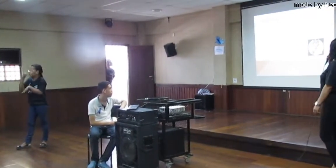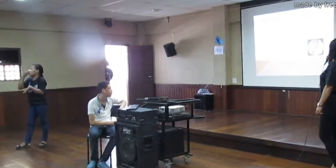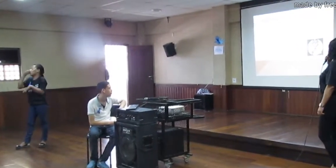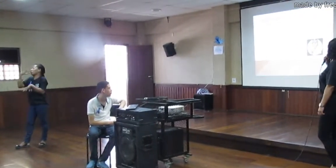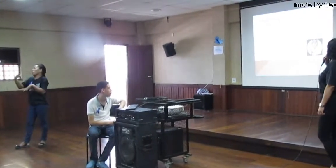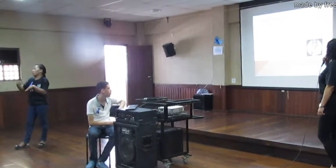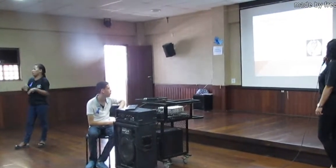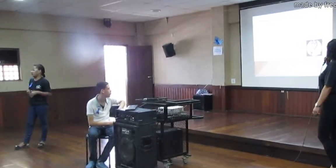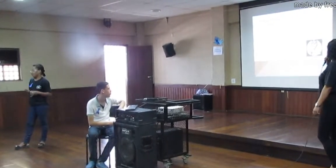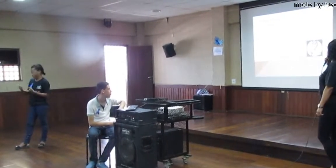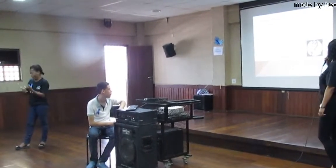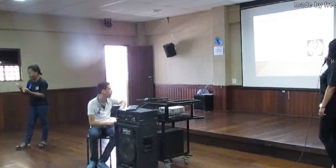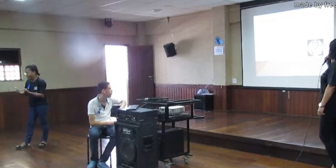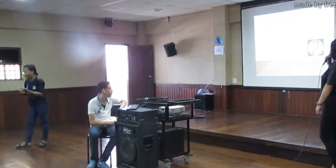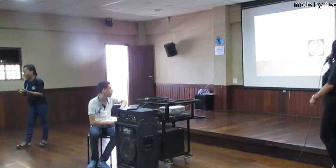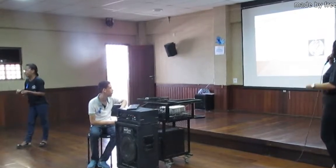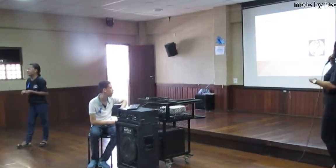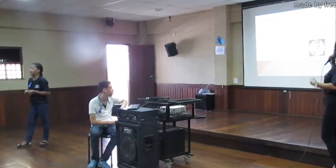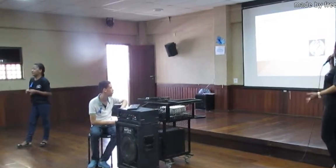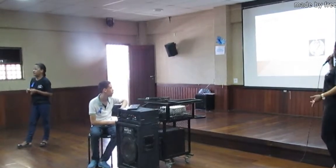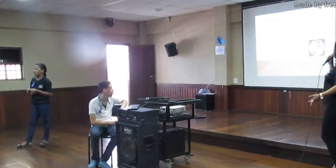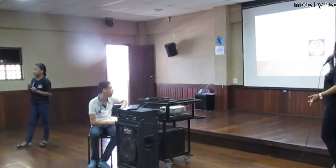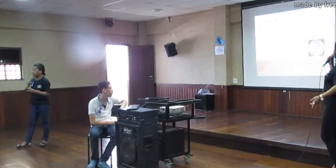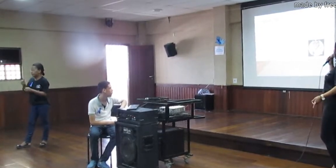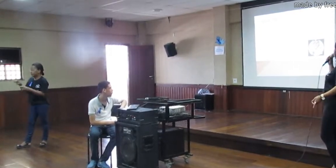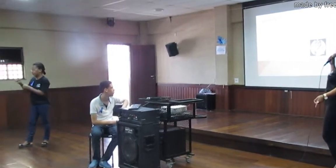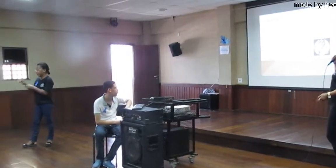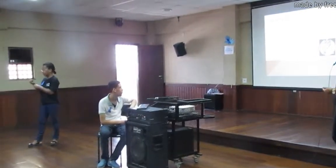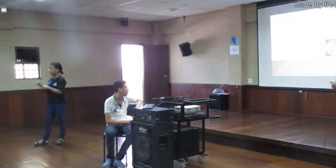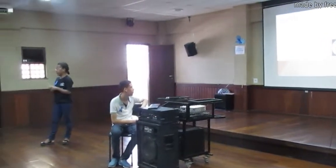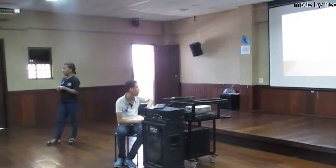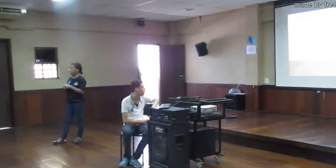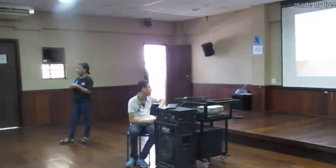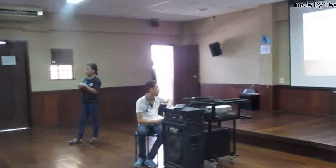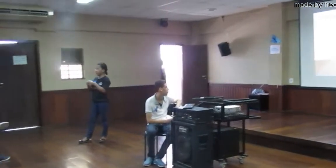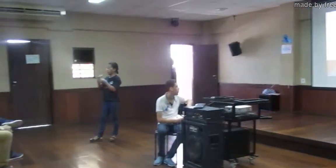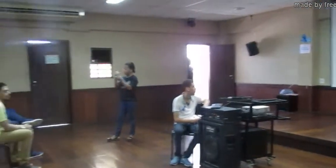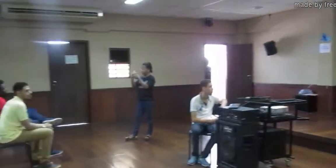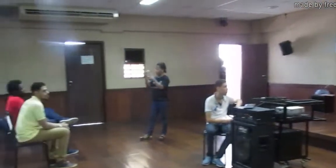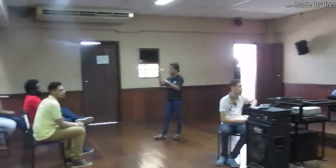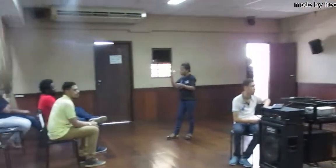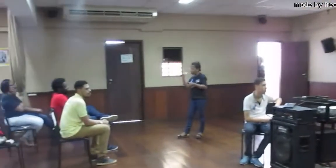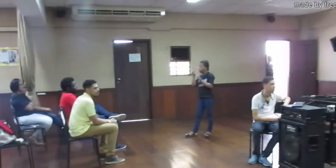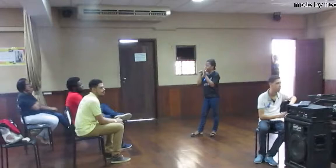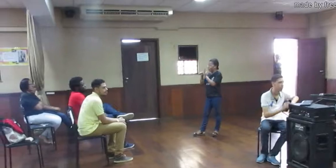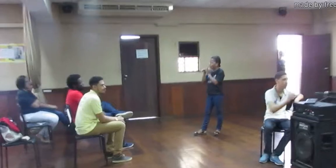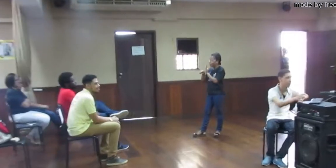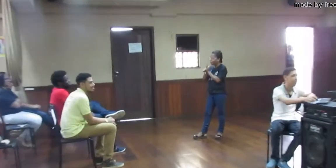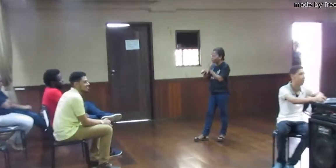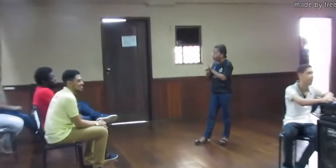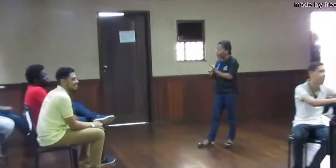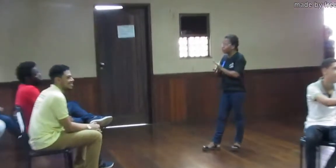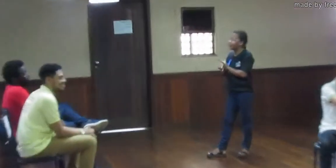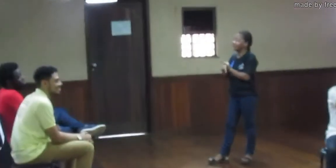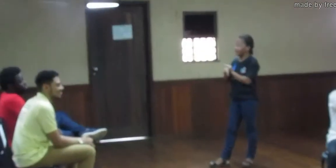Kids de Libras, além de ensinar, ele possui questões para você melhorar ainda mais. É muito bom